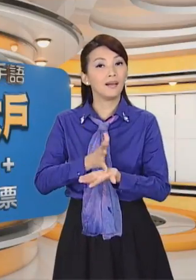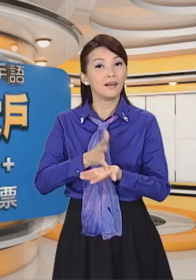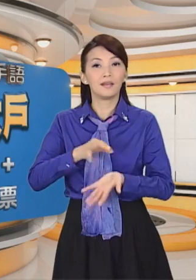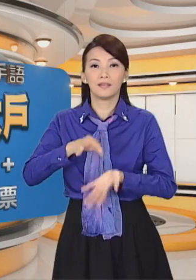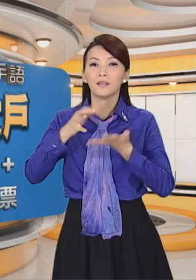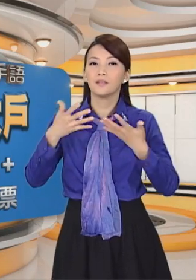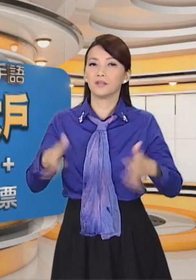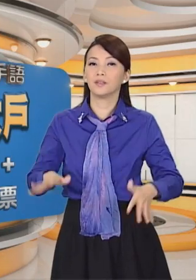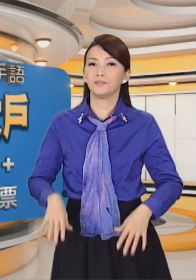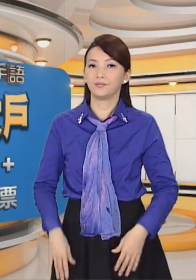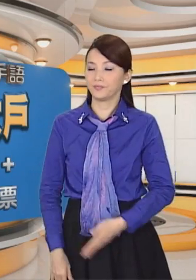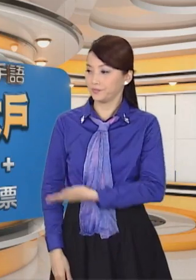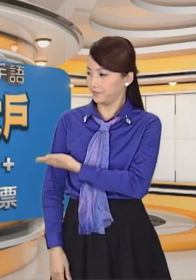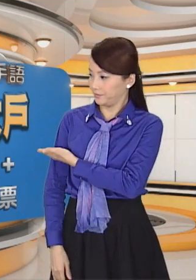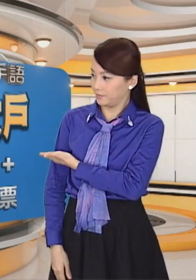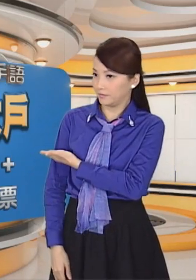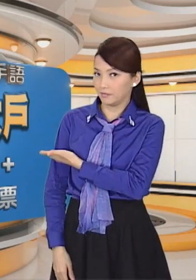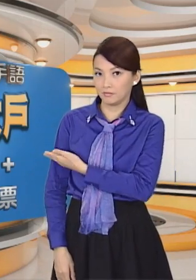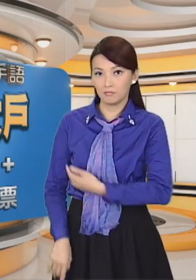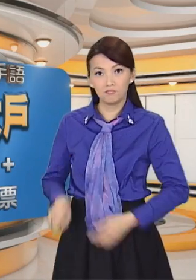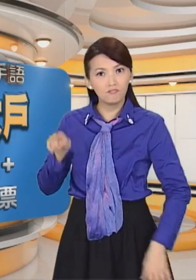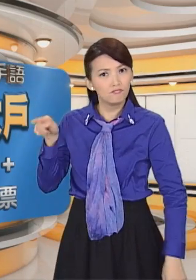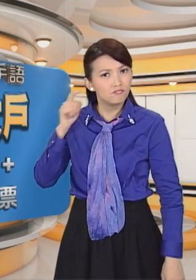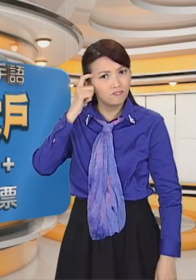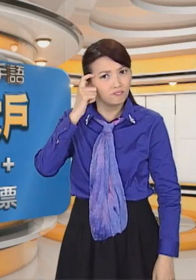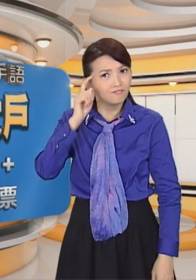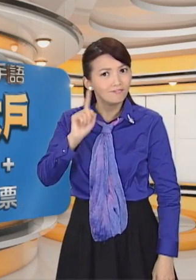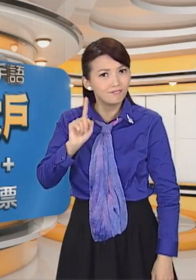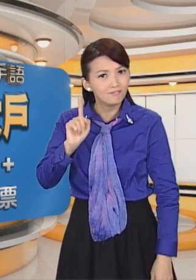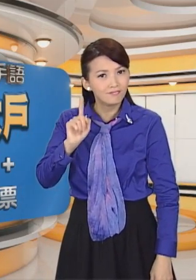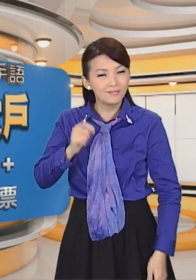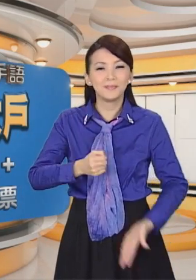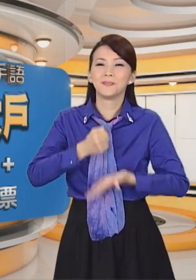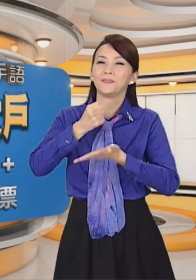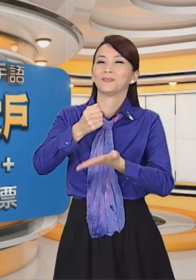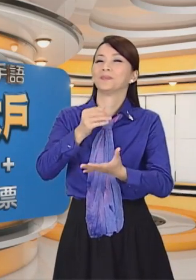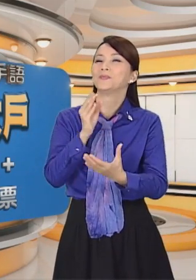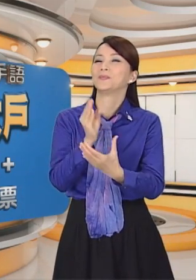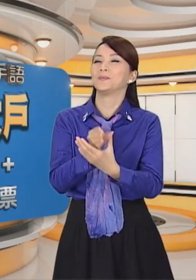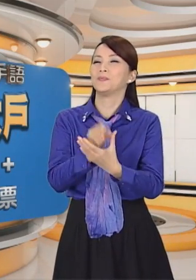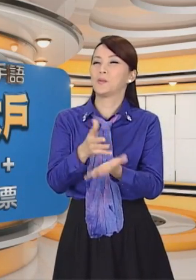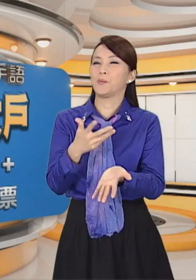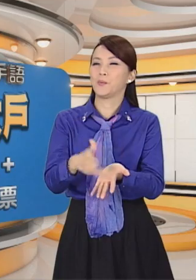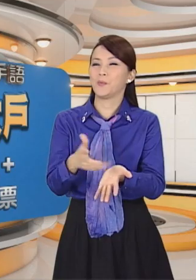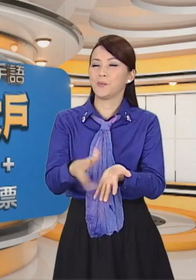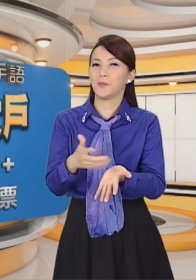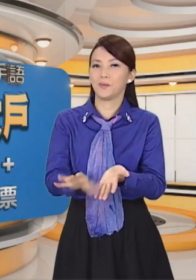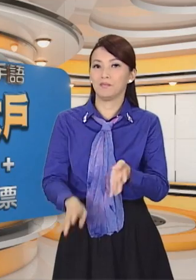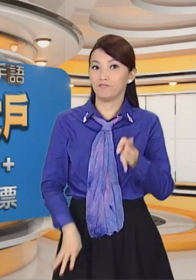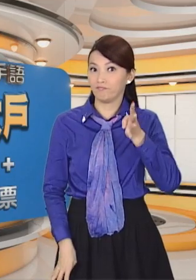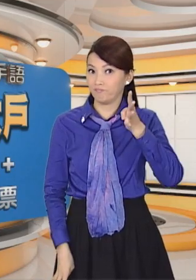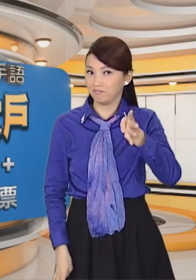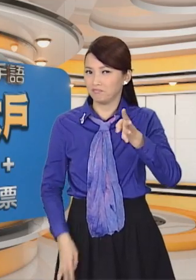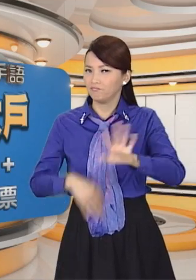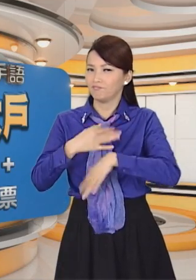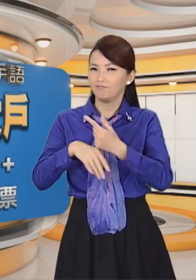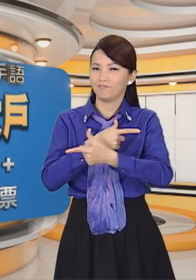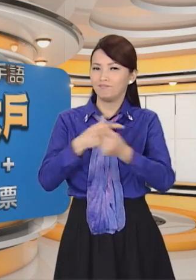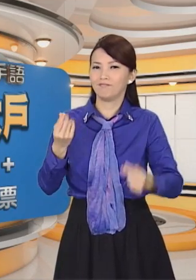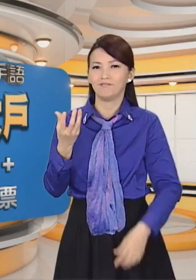刚才新闻提到股市大户，意思是进出股票的数量跟金额都很庞大的人，而这个手语呢没有